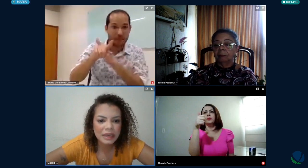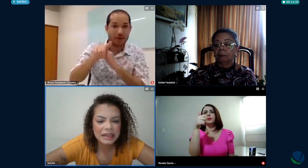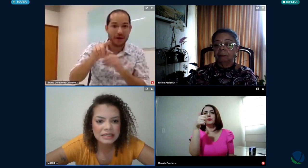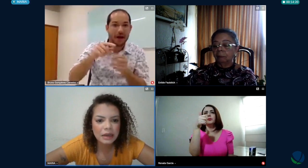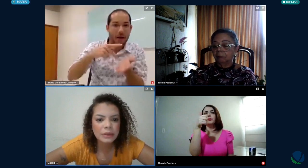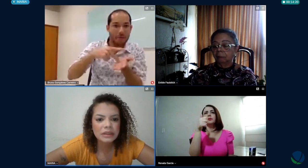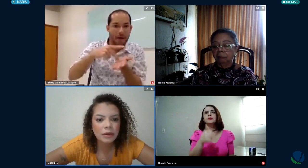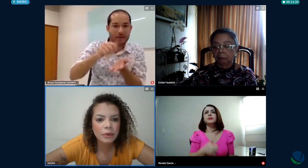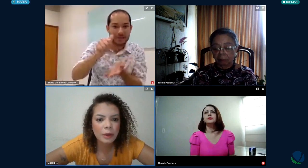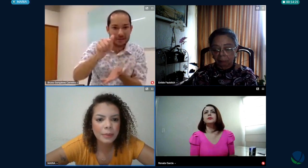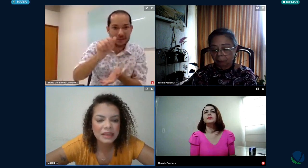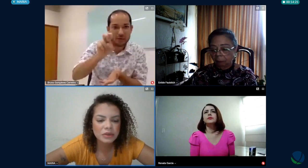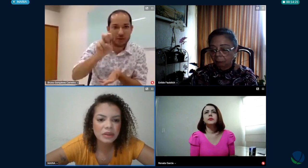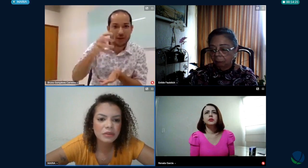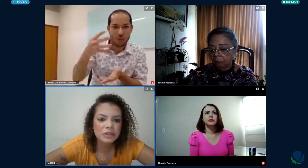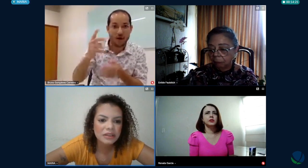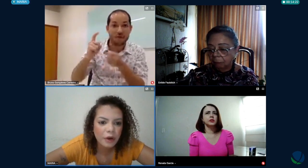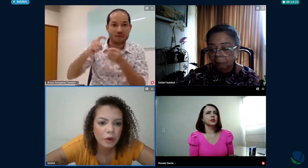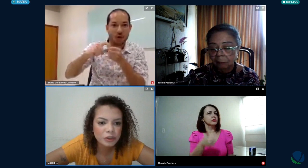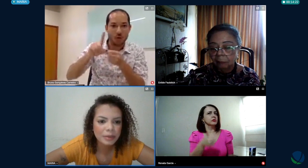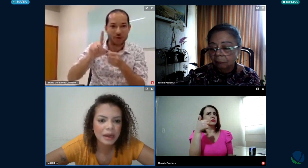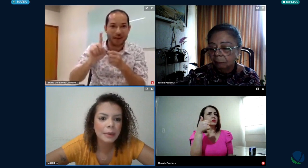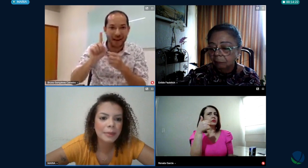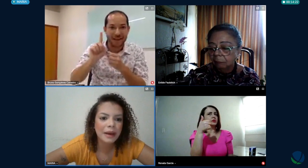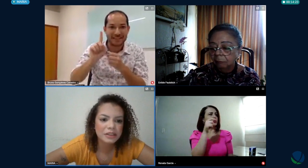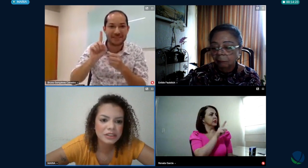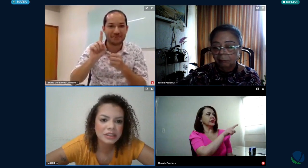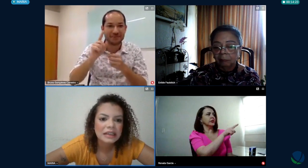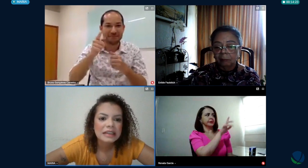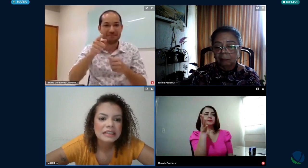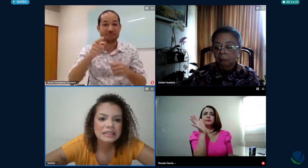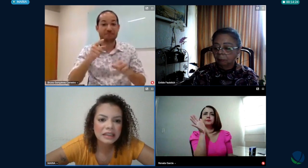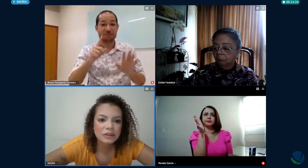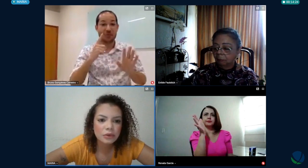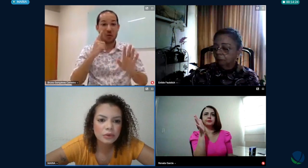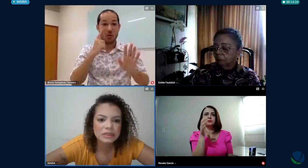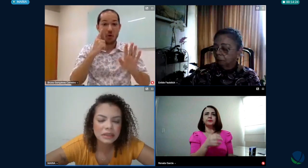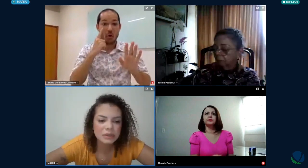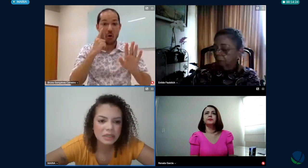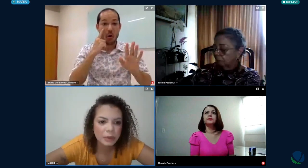com a sua explicação, então eu peço que você volte para a página